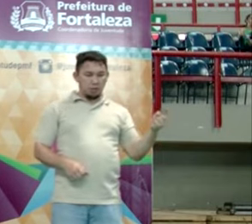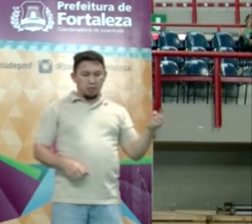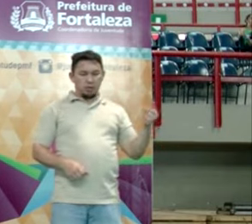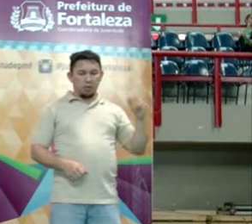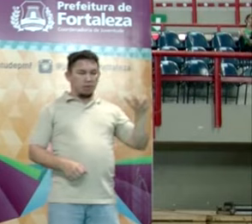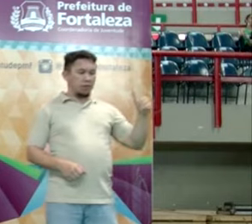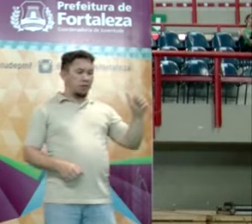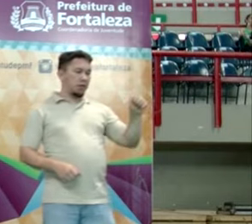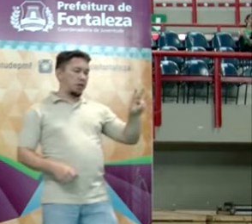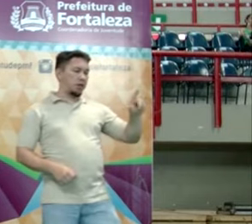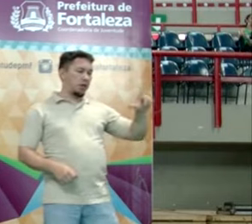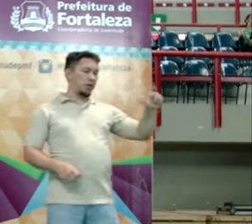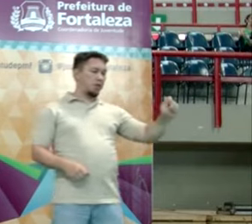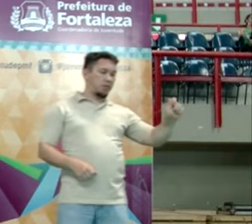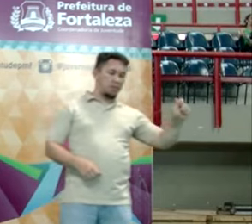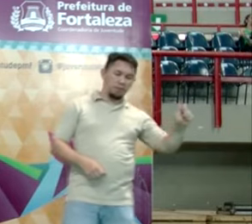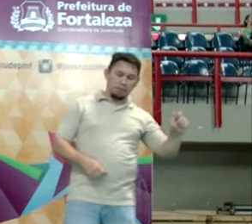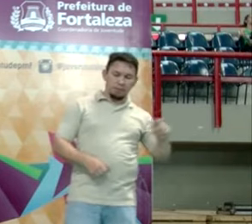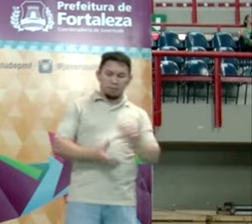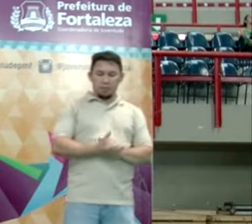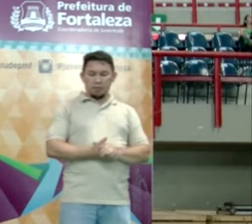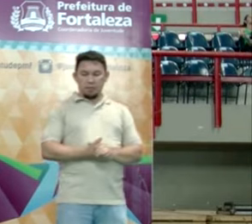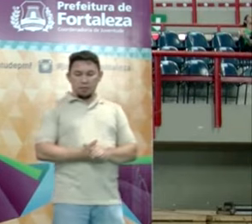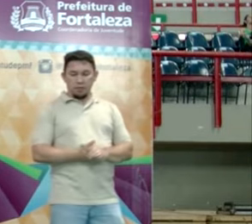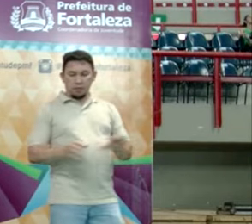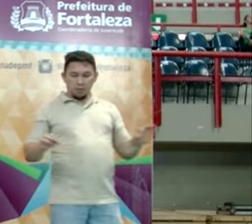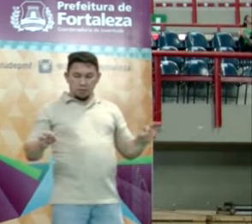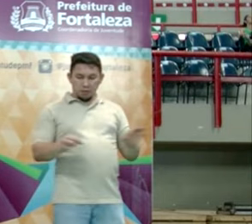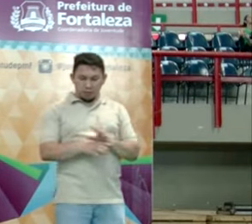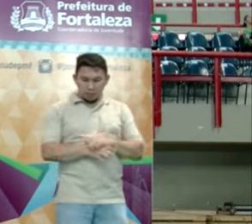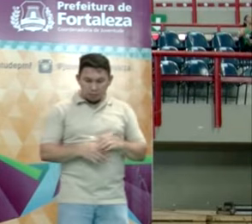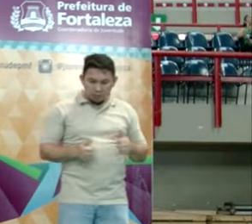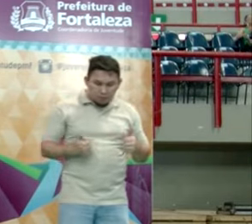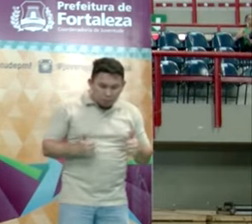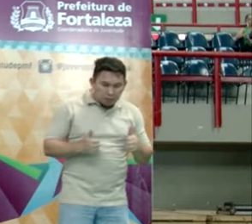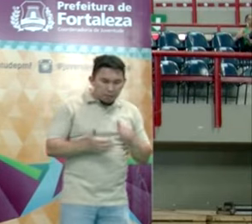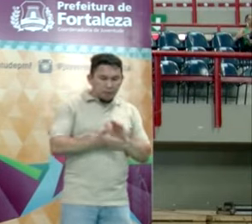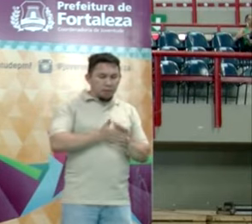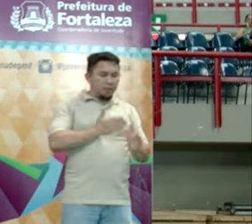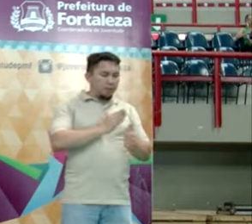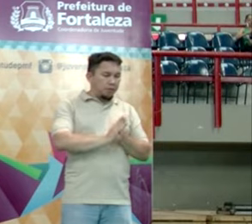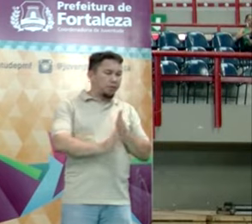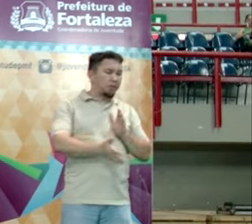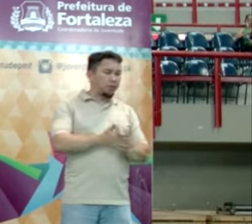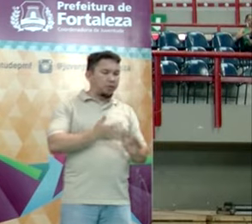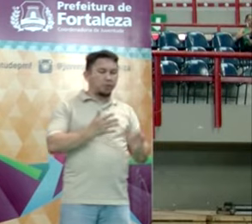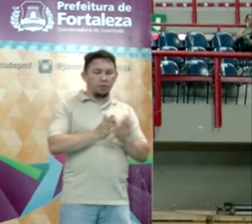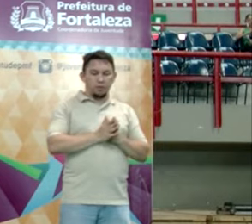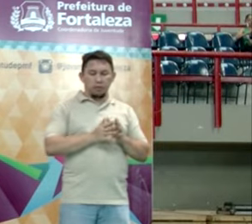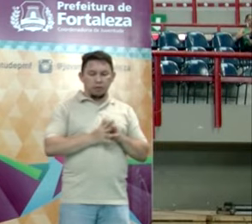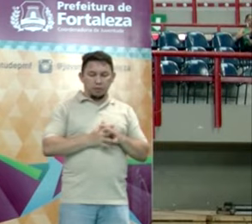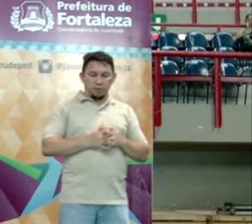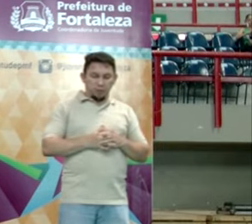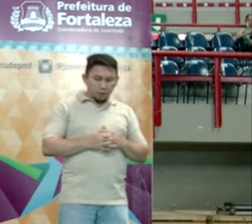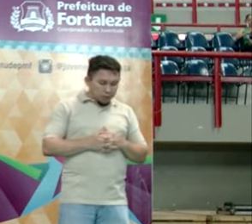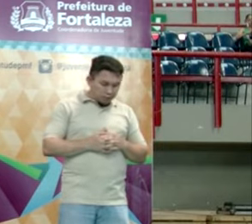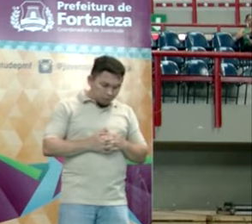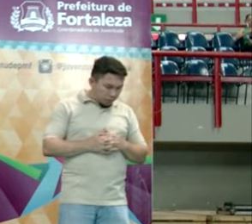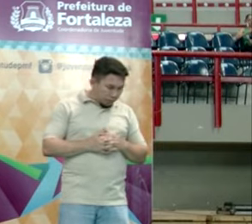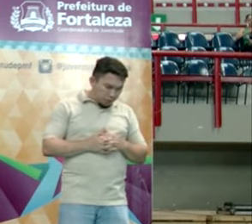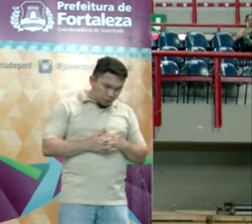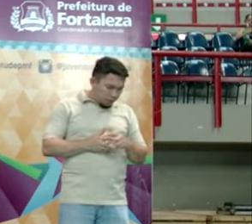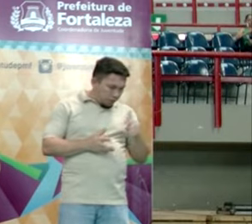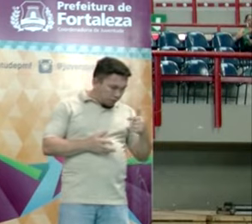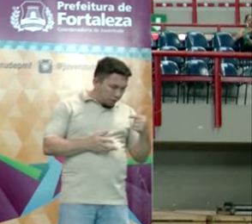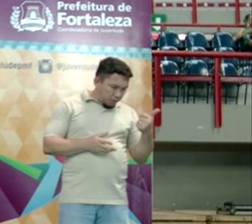216 quilojoules. Acabou a questão, não acabou? Aí eu vou lá, aí eu vou procurar 216. Olha,